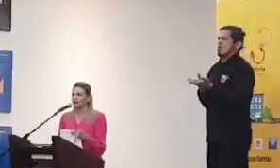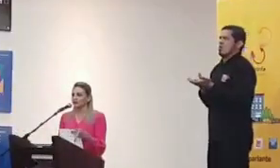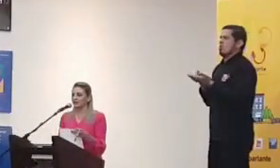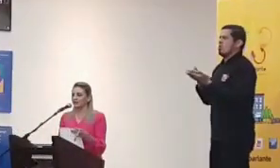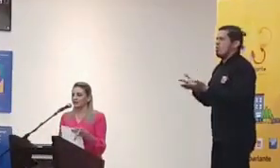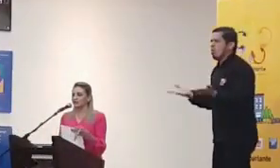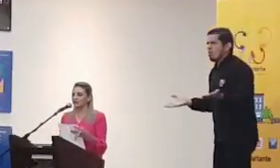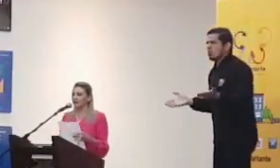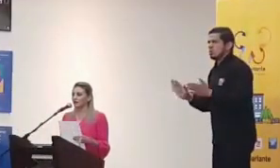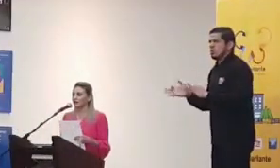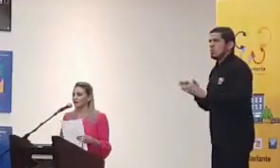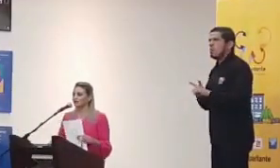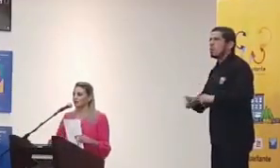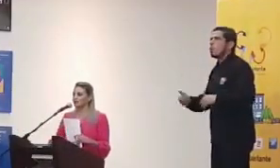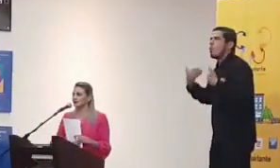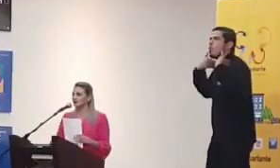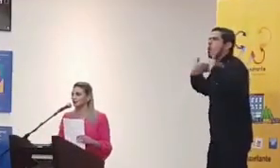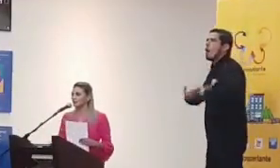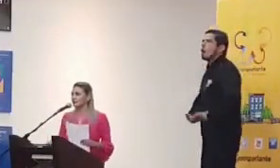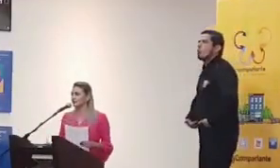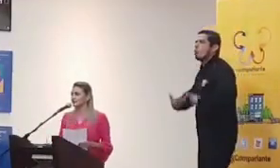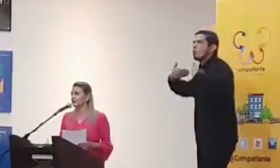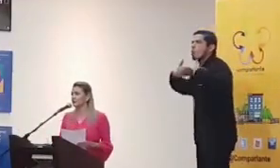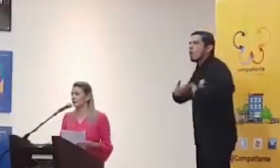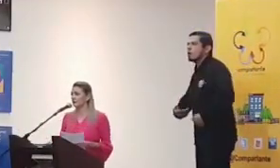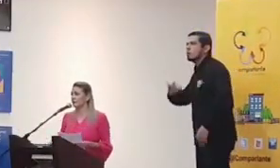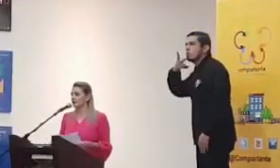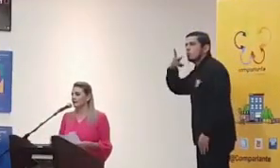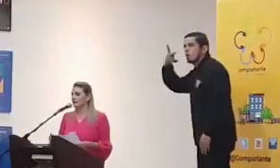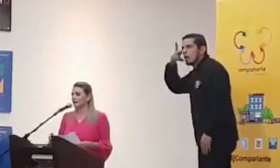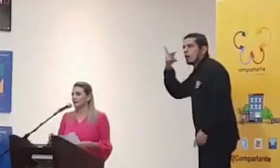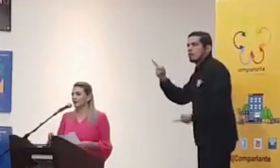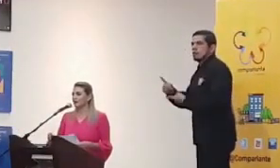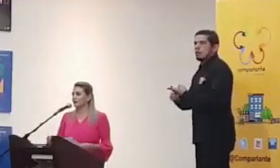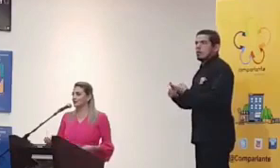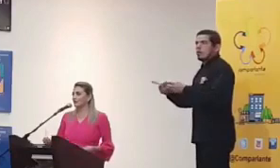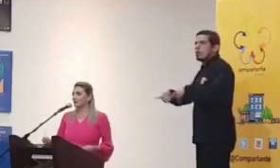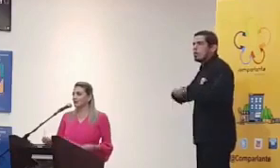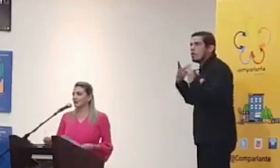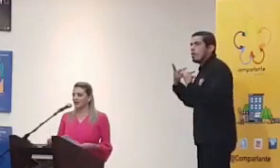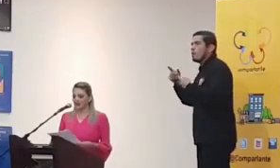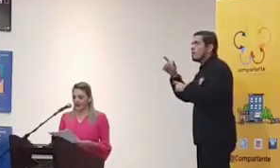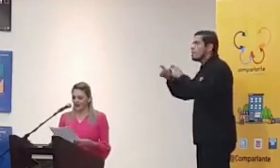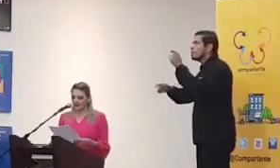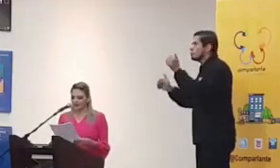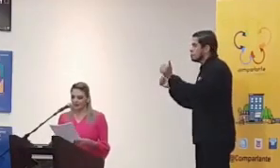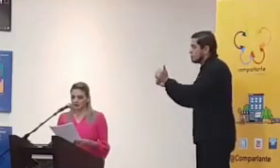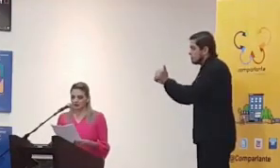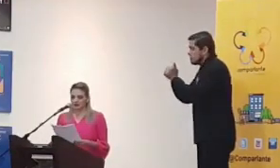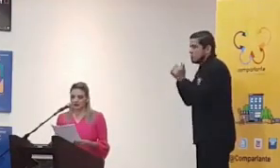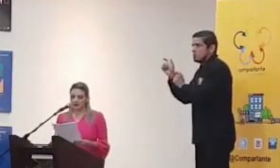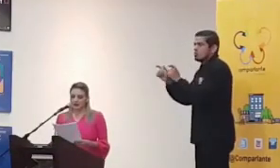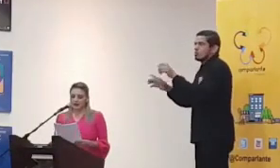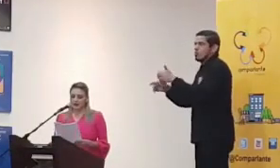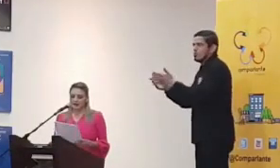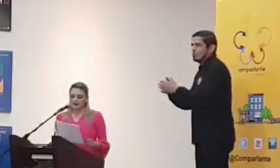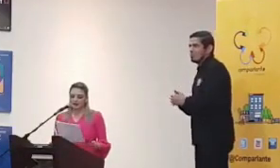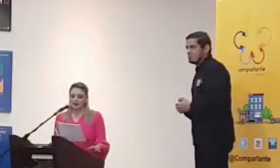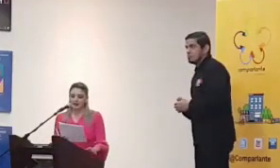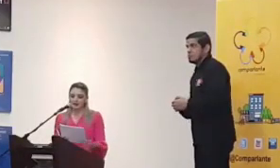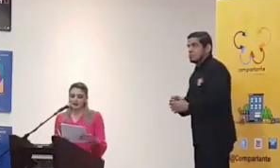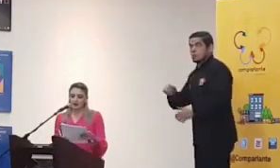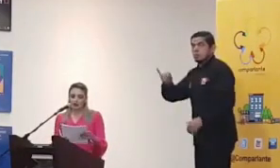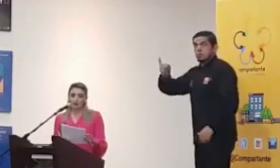pero dejamos de lado las experiencias de los padres de familia y de la gente que está muy cercana a estas personas.